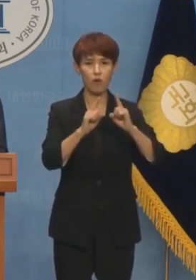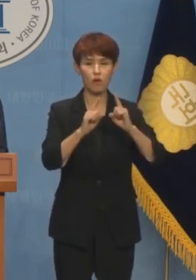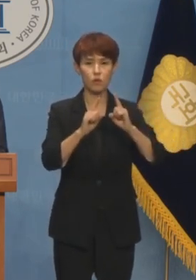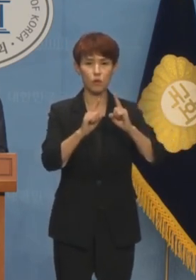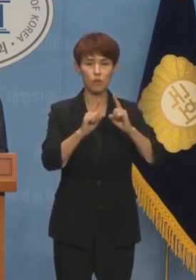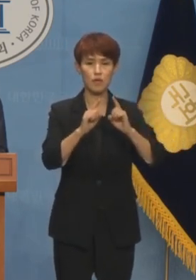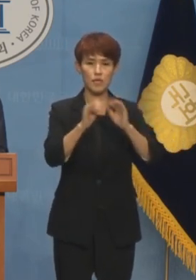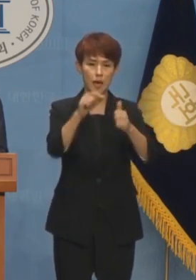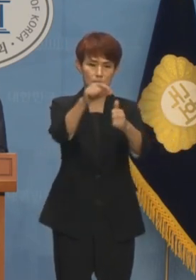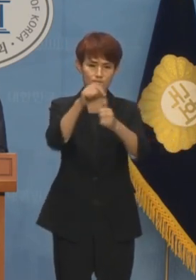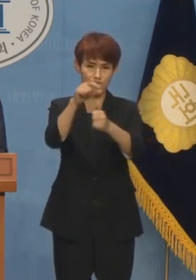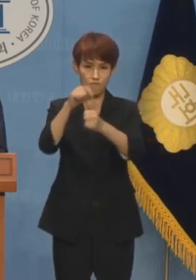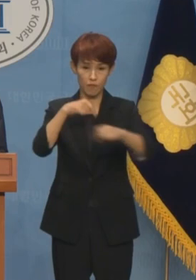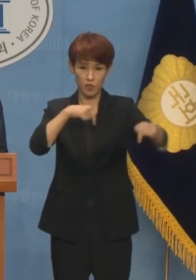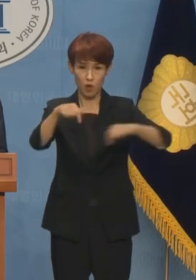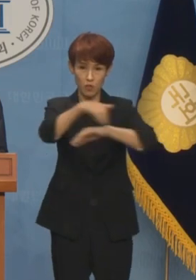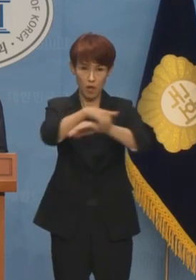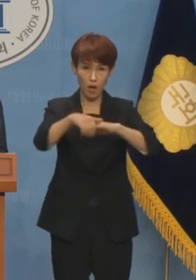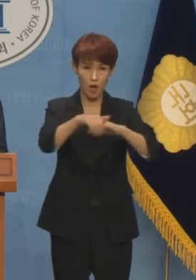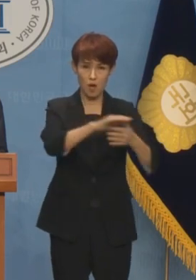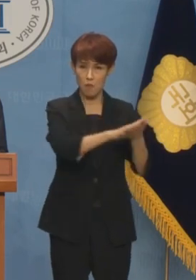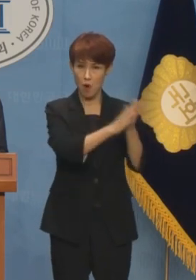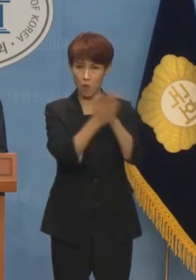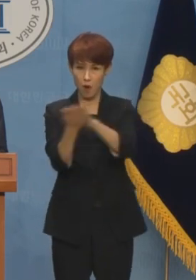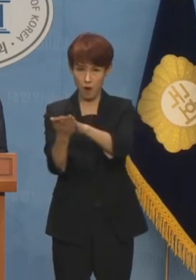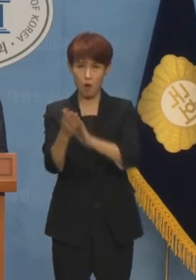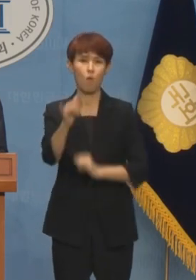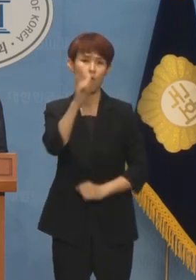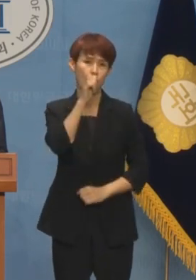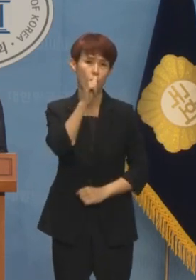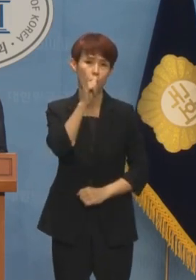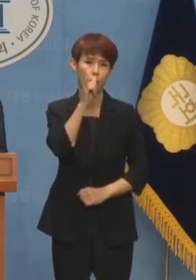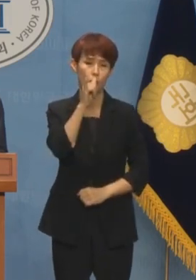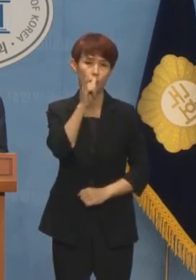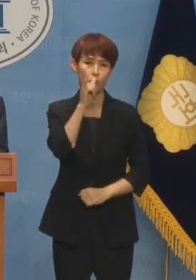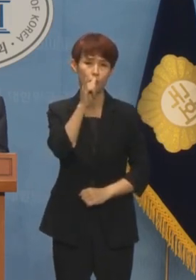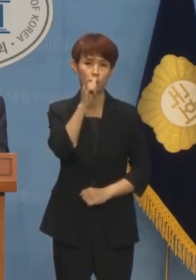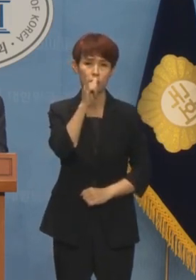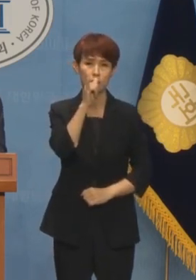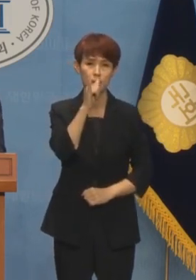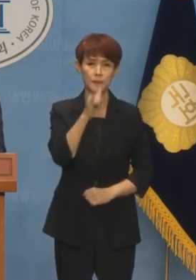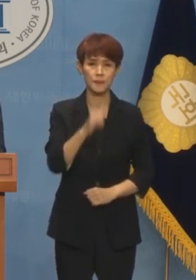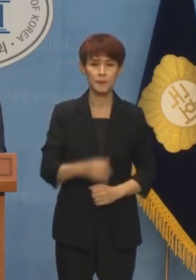인사와 정책에서 변화가 나타나게 되어 있기 때문입니다.